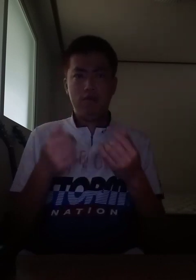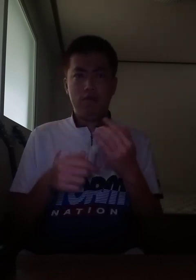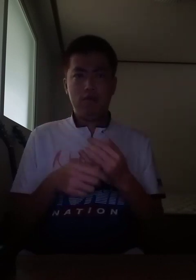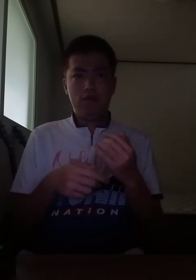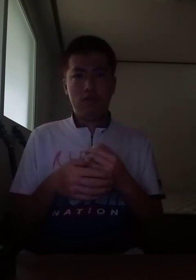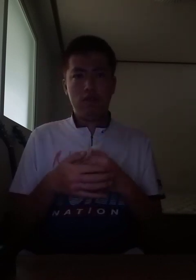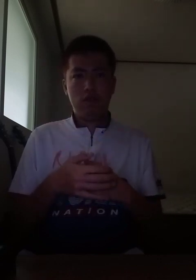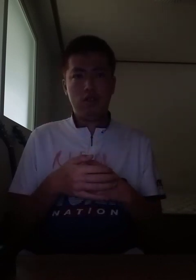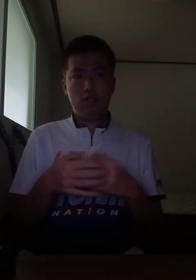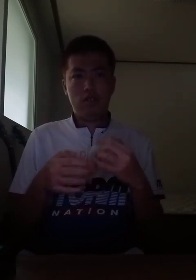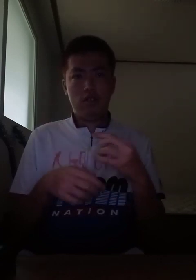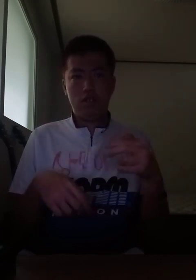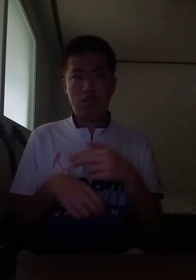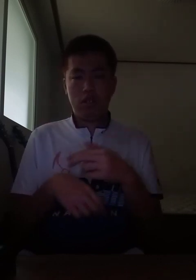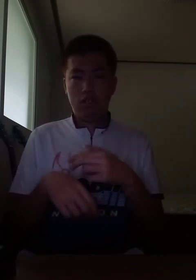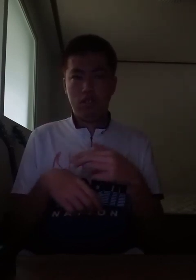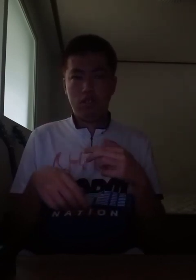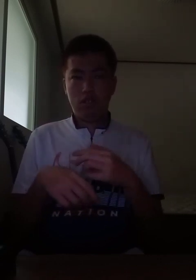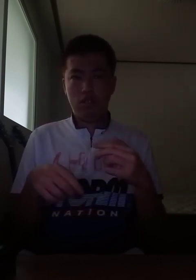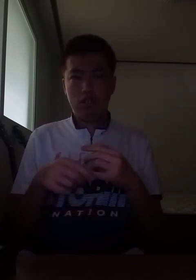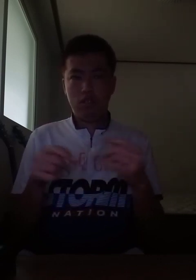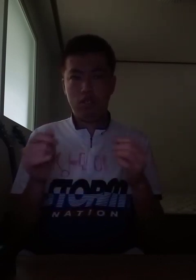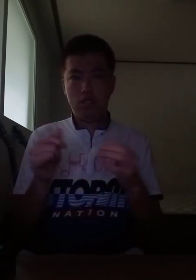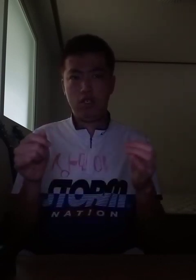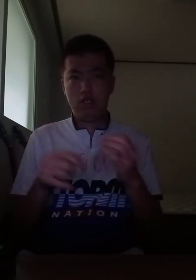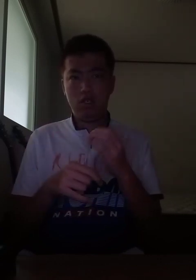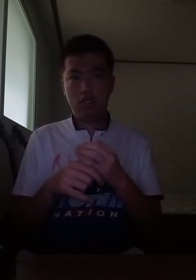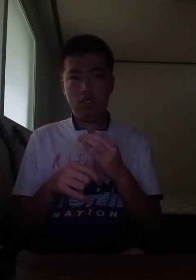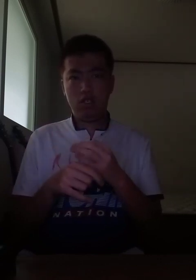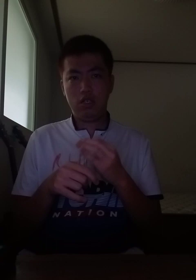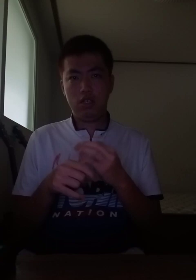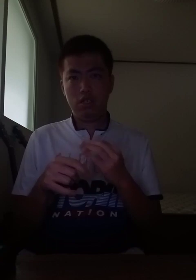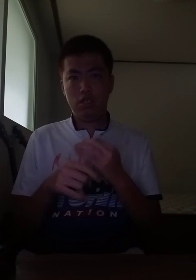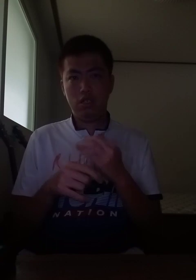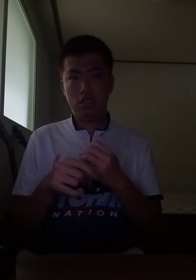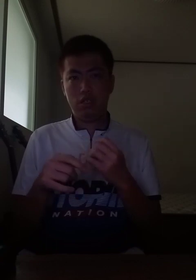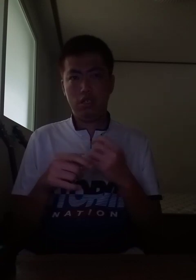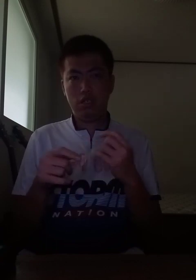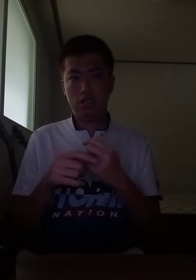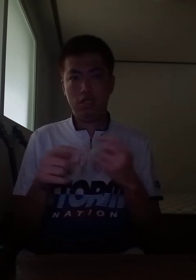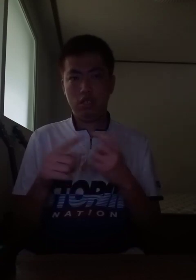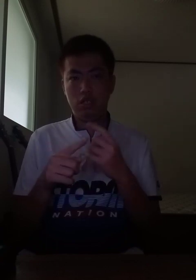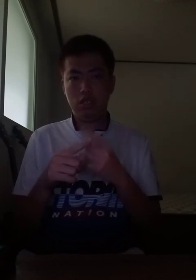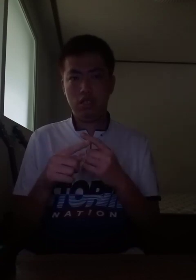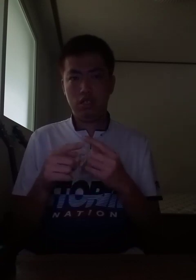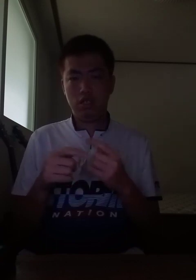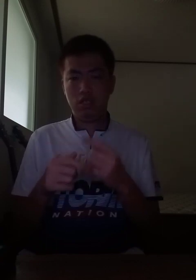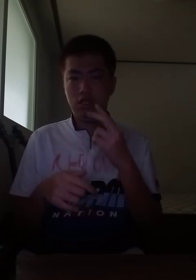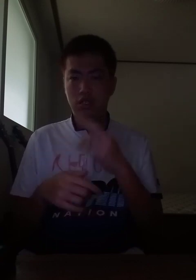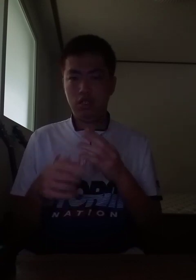달랐습니다. 버스를 마음 편히 기다릴 수 있는 최소한의 공간을 마련하는 것, 그렇게 어려운 일일까요? 밀착 카메라